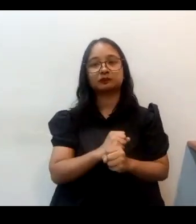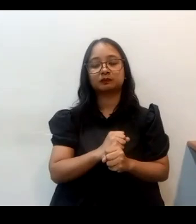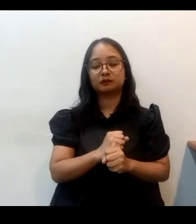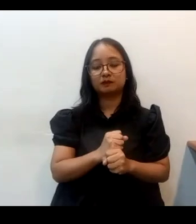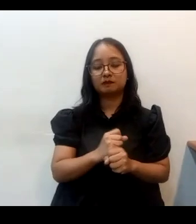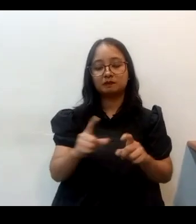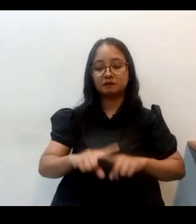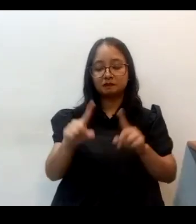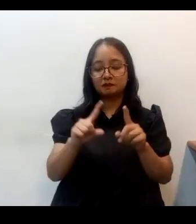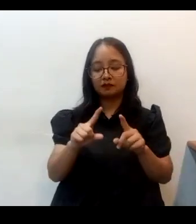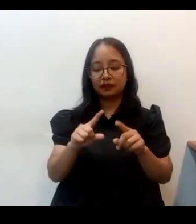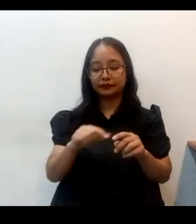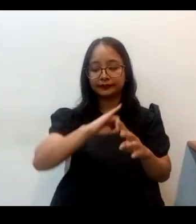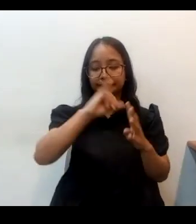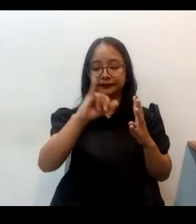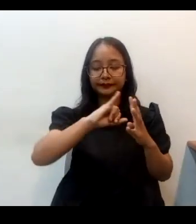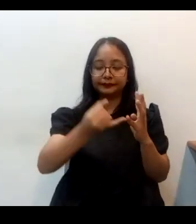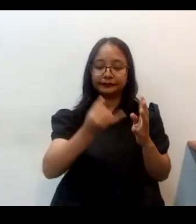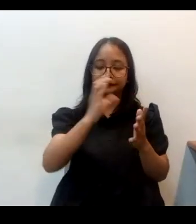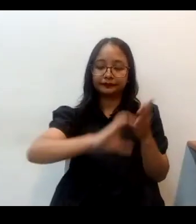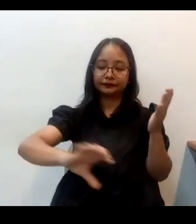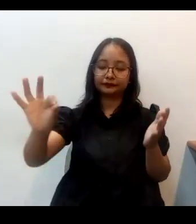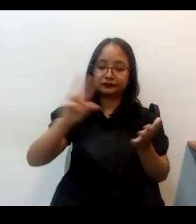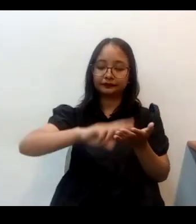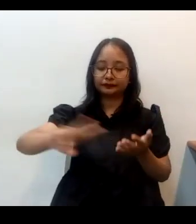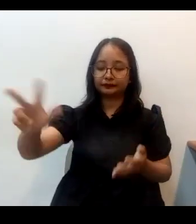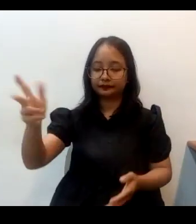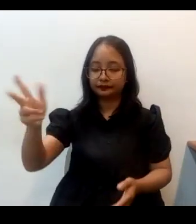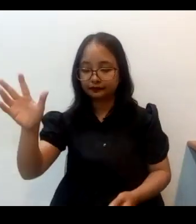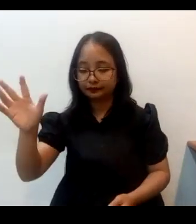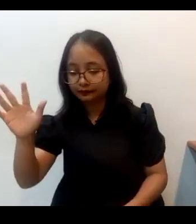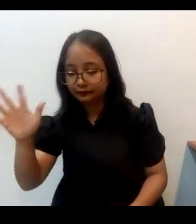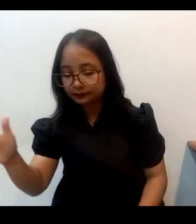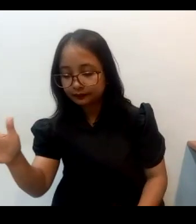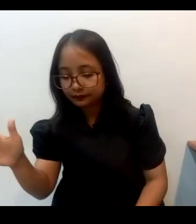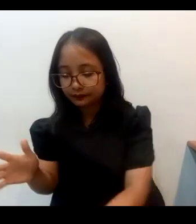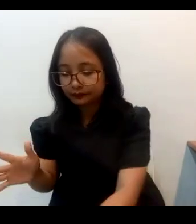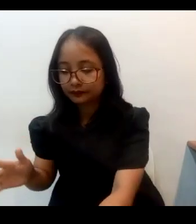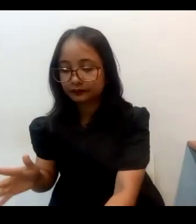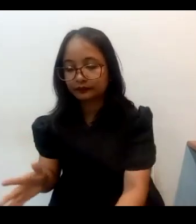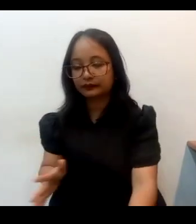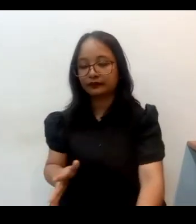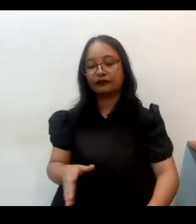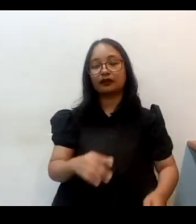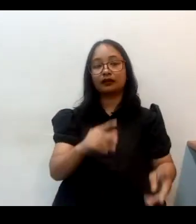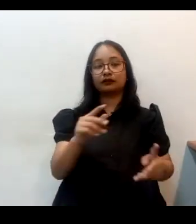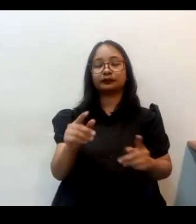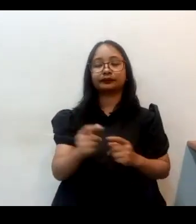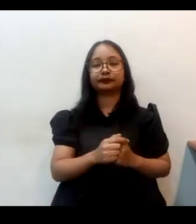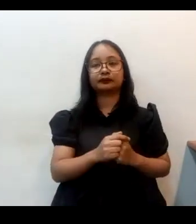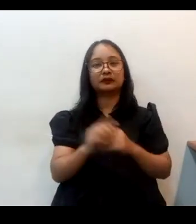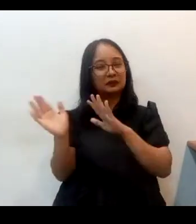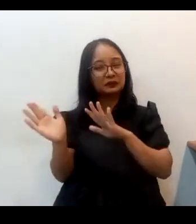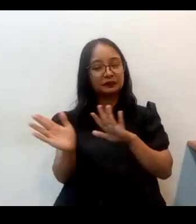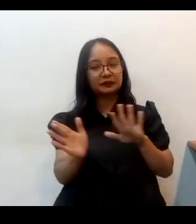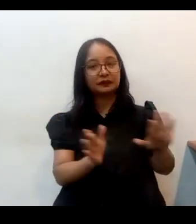he was cast out. At sa verse 35 po, pinalayas po siya. And when Jesus heard that they had cast him